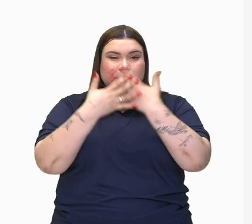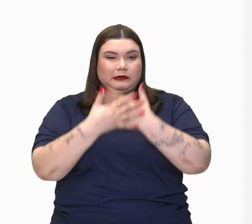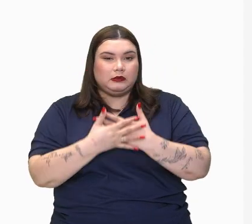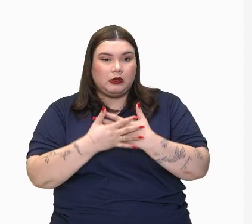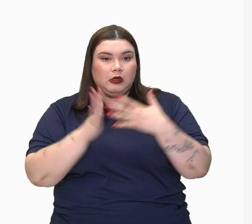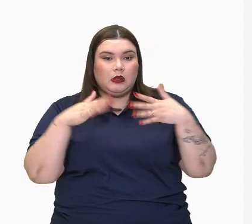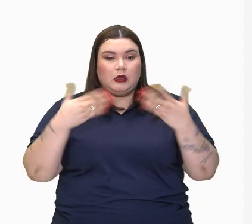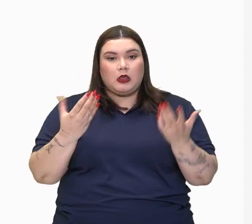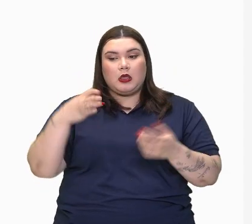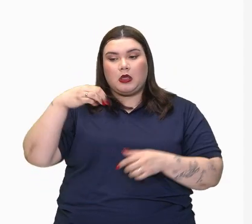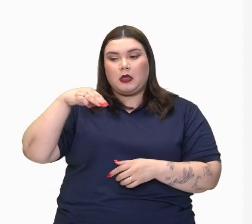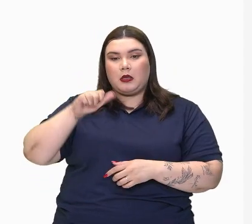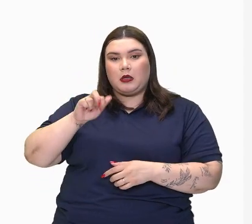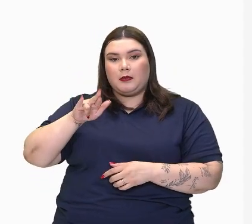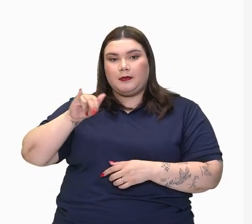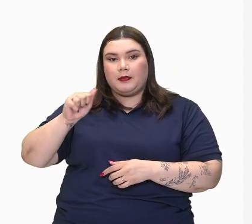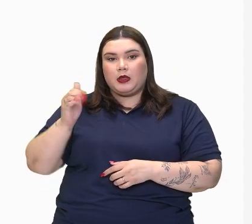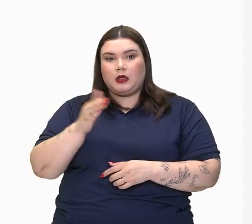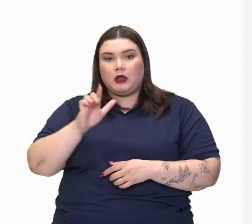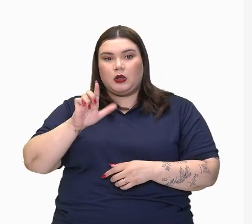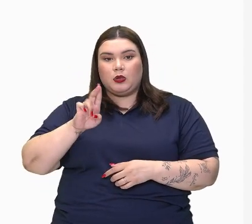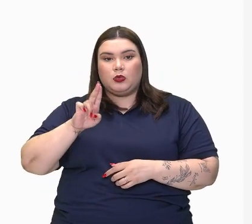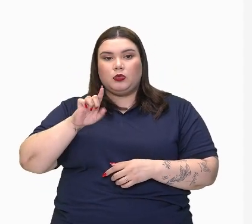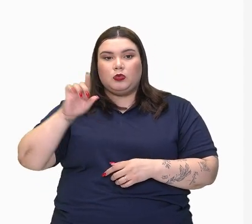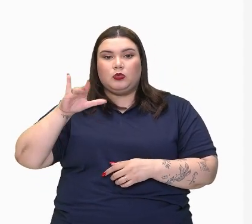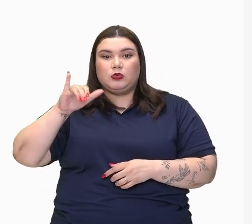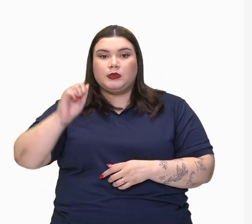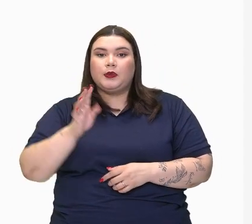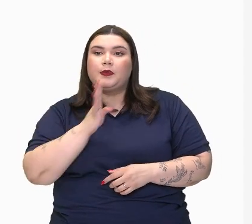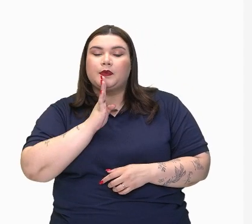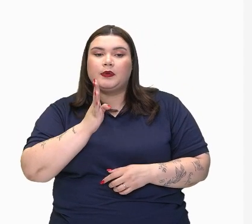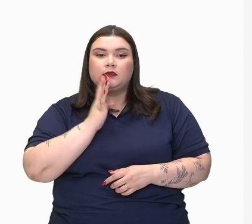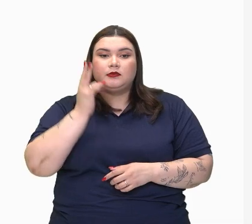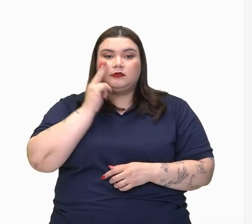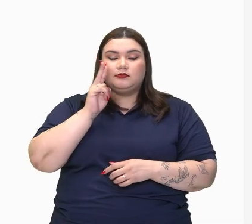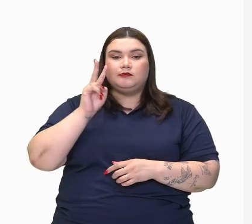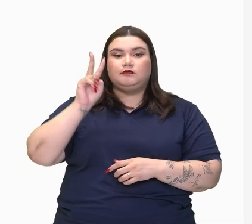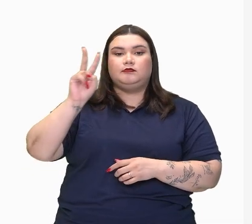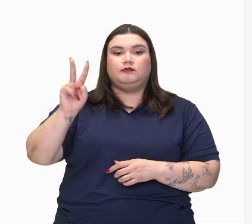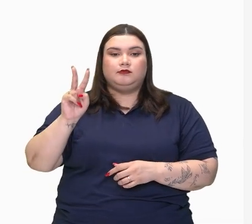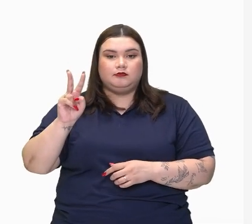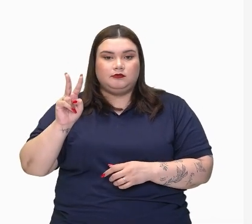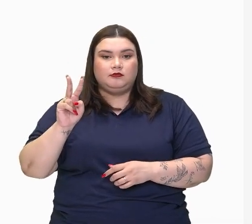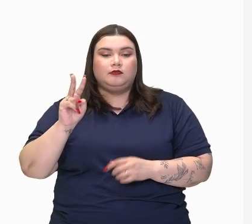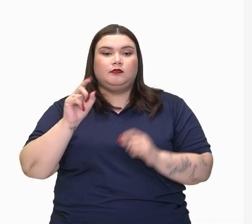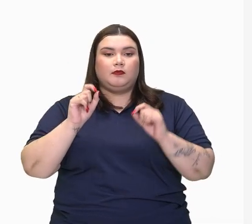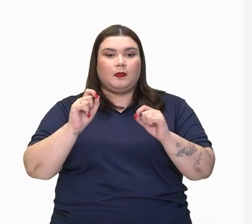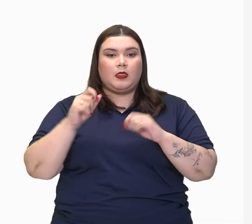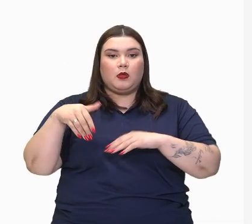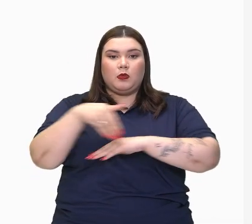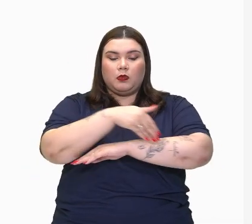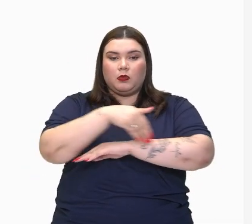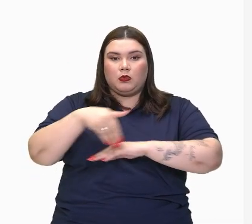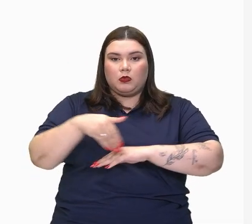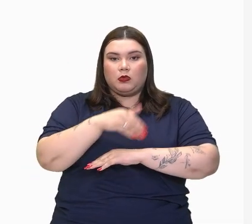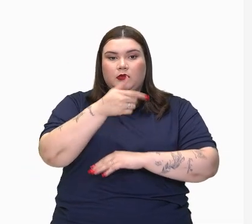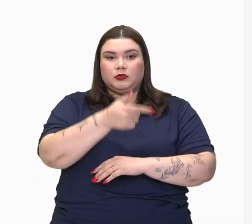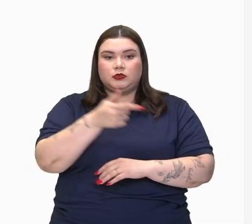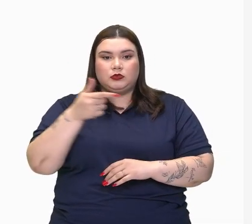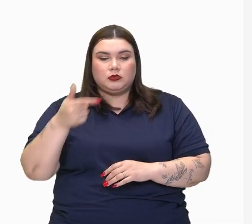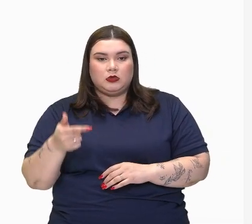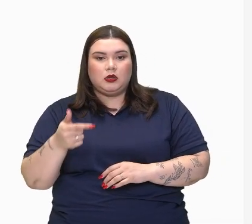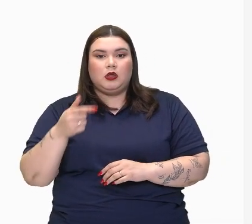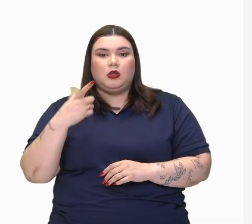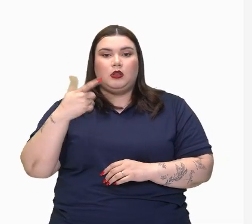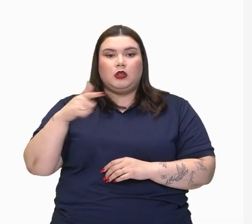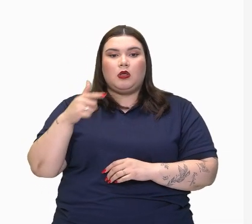E então Maria Lúcia ele reconheceu. Ela trazia o nome de uma rua aí, que é a Rua 22, a